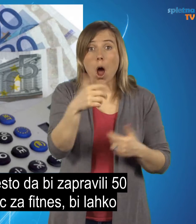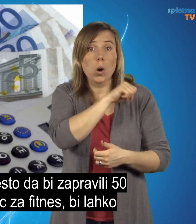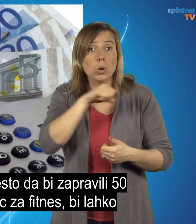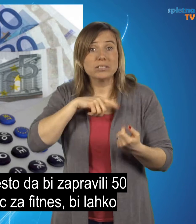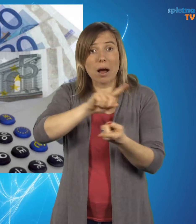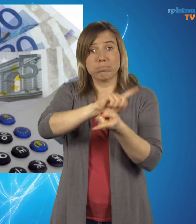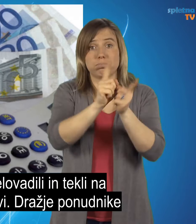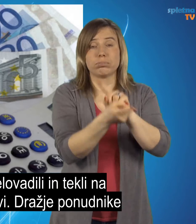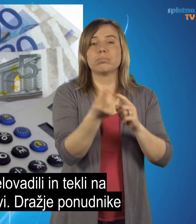naravi.